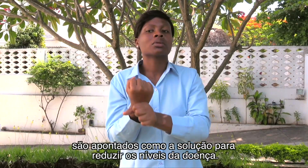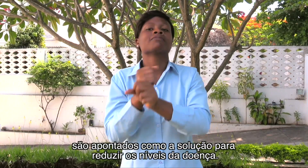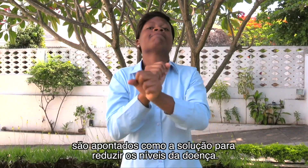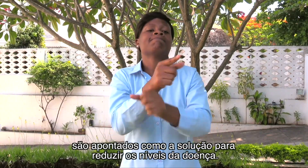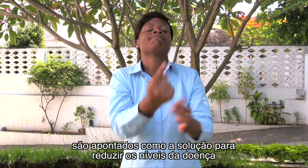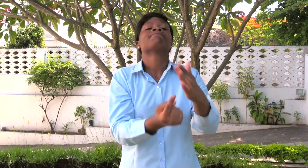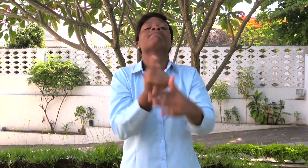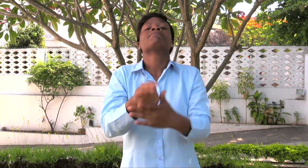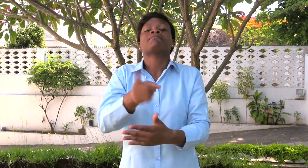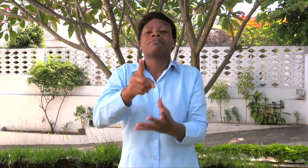da doença.